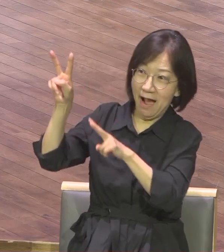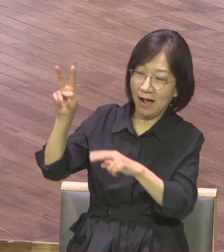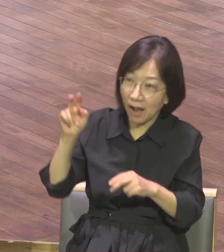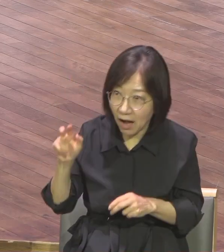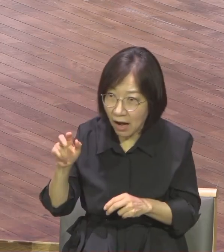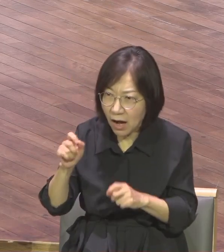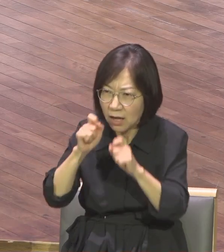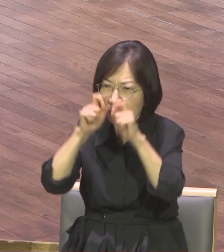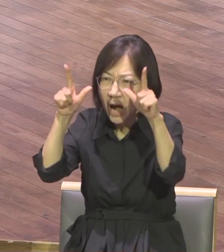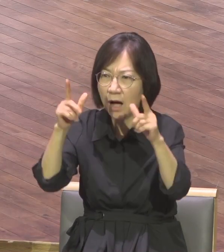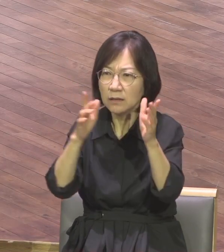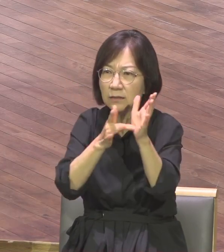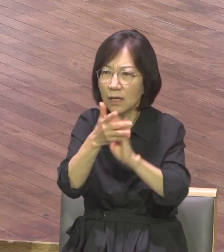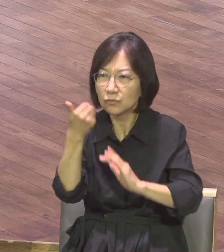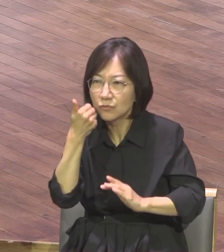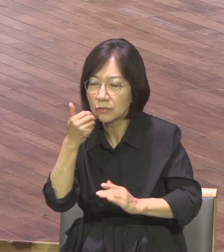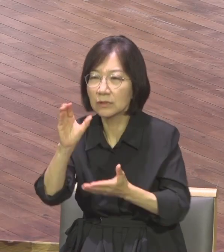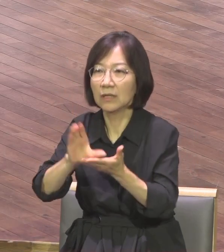예수가 그리스도